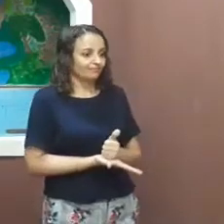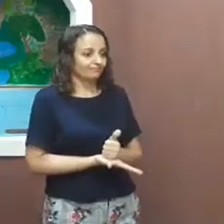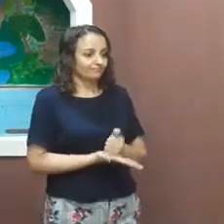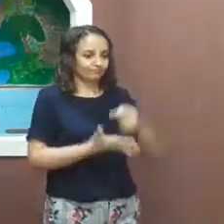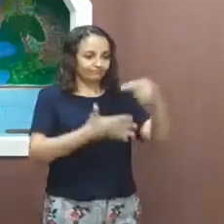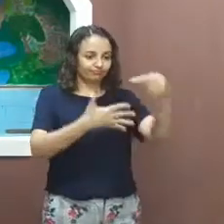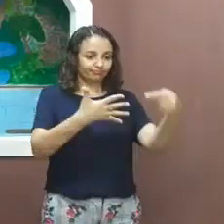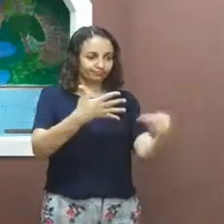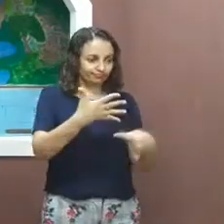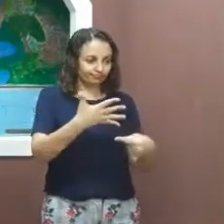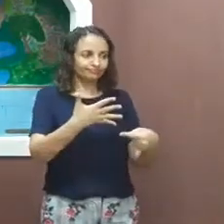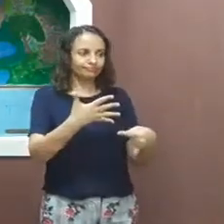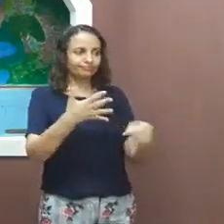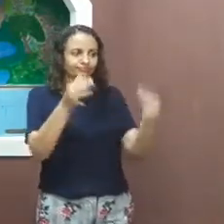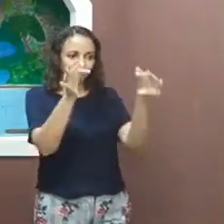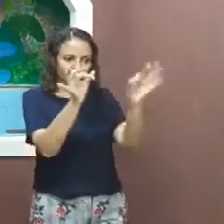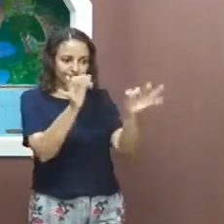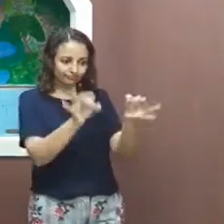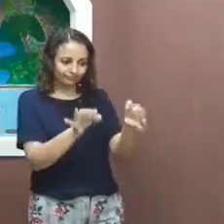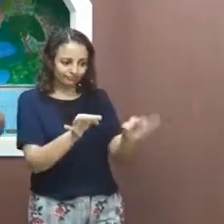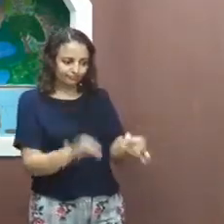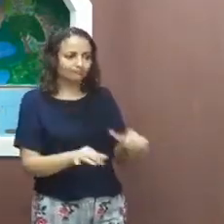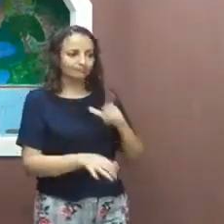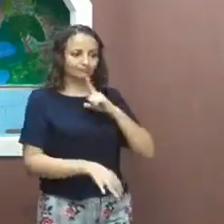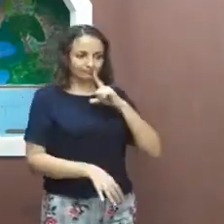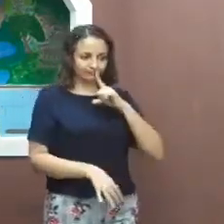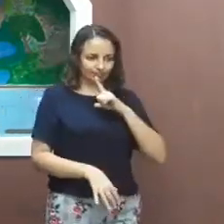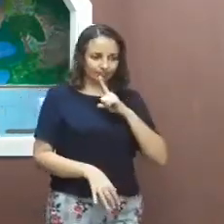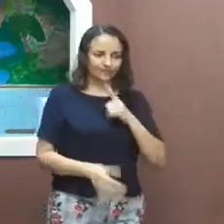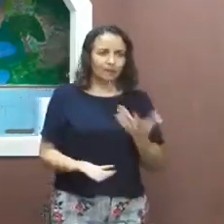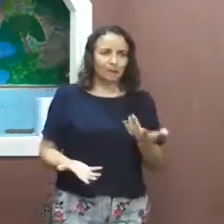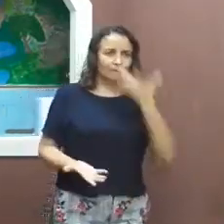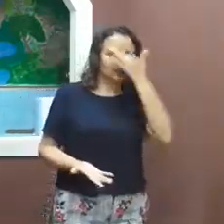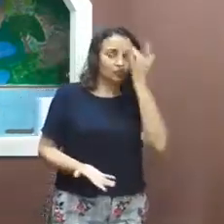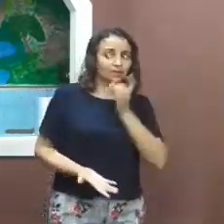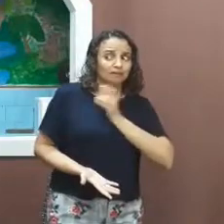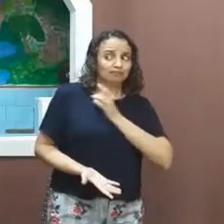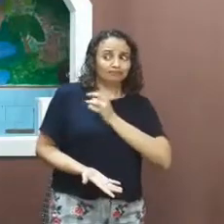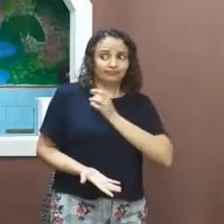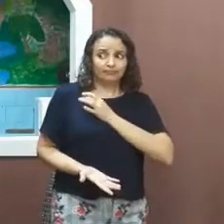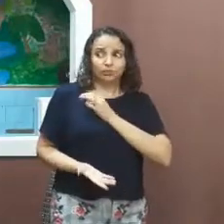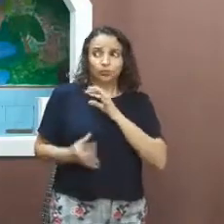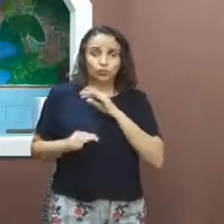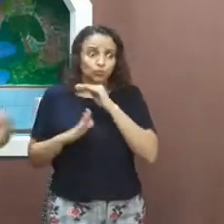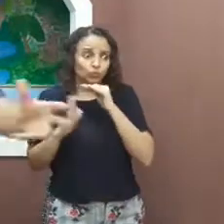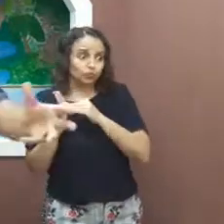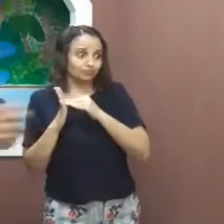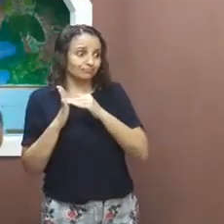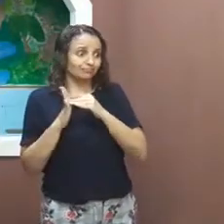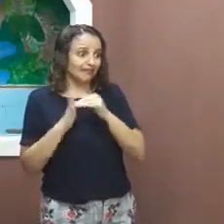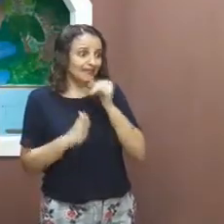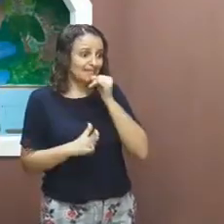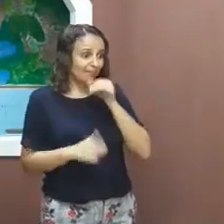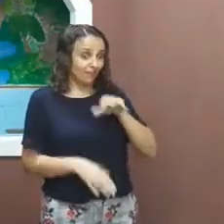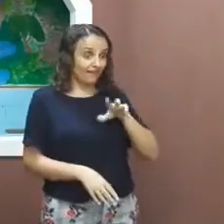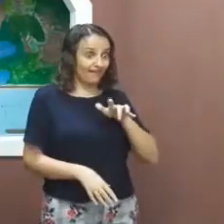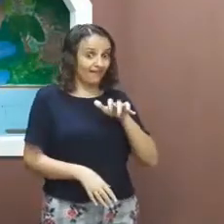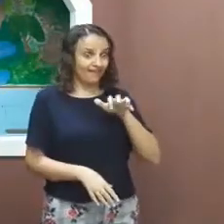específicas. Sabe aquela fobia que a pessoa tem medo, aquele medo exagerado, por exemplo, de